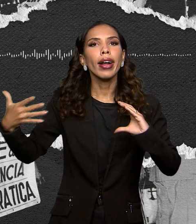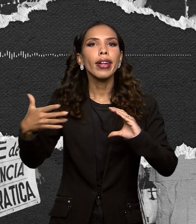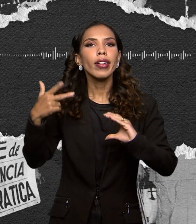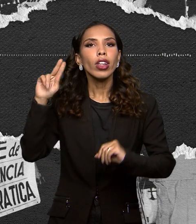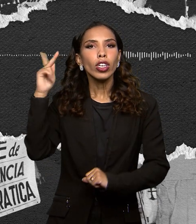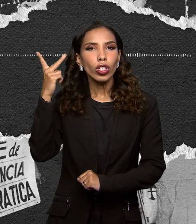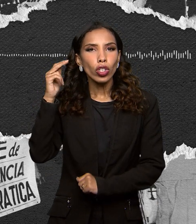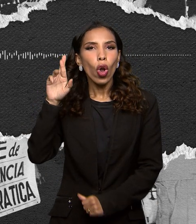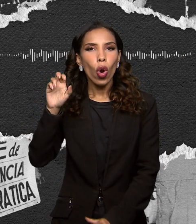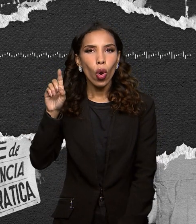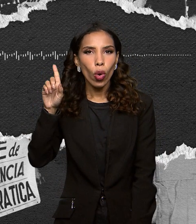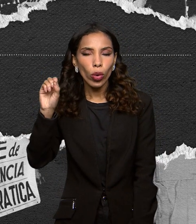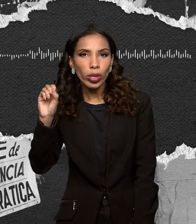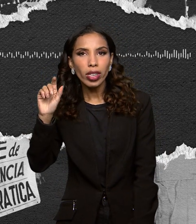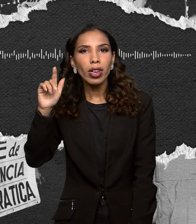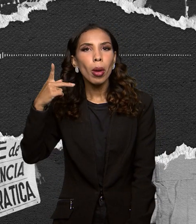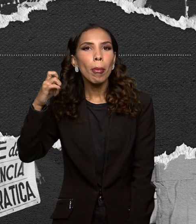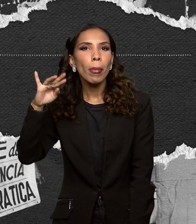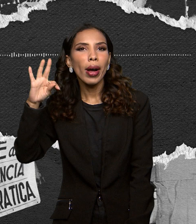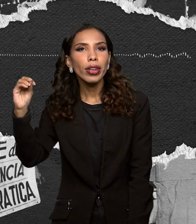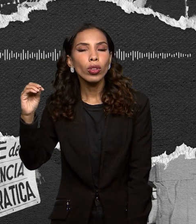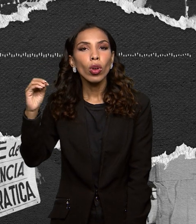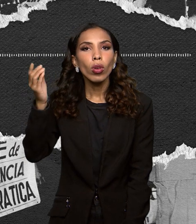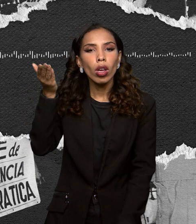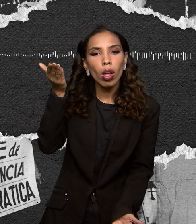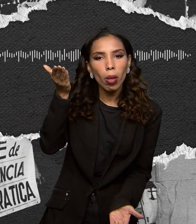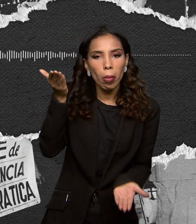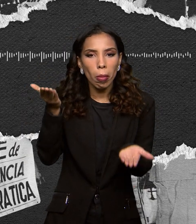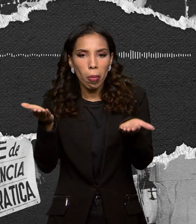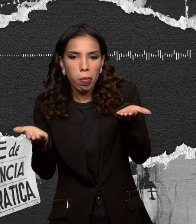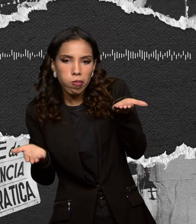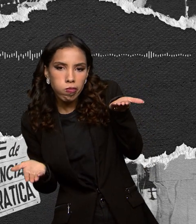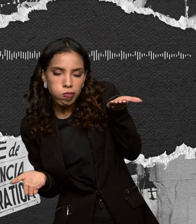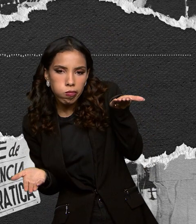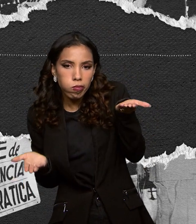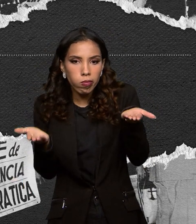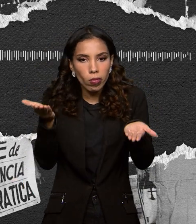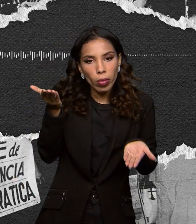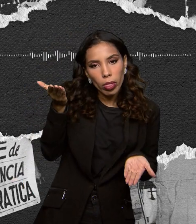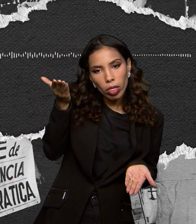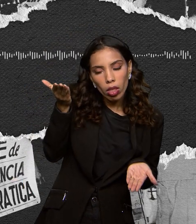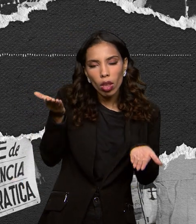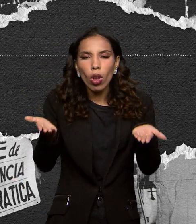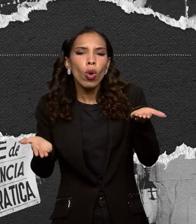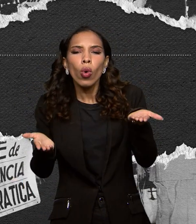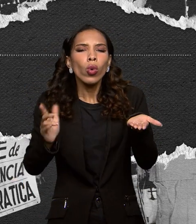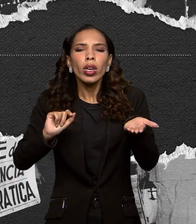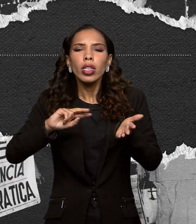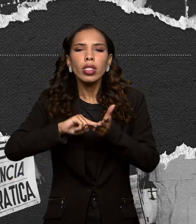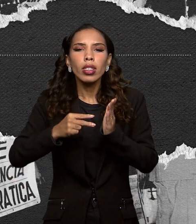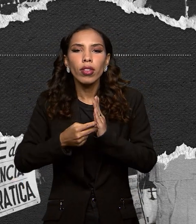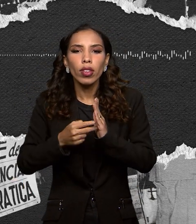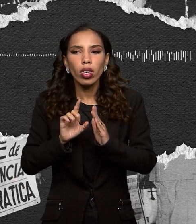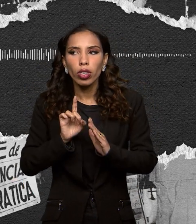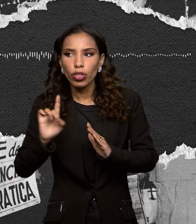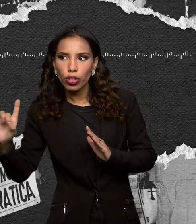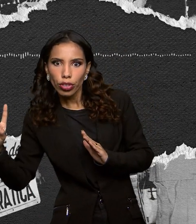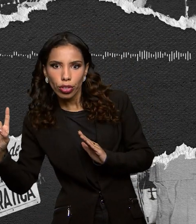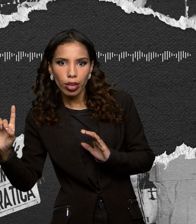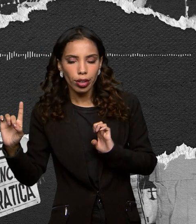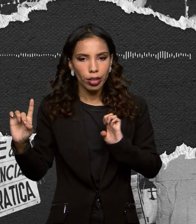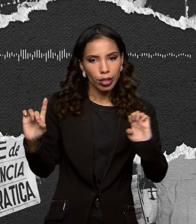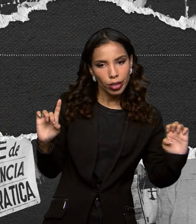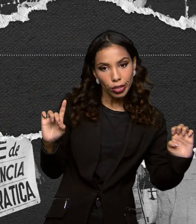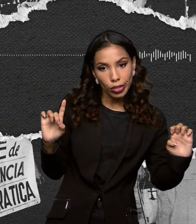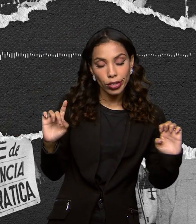historiador Rodrigo Pato batizou como pendular, balançando ora para a esquerda, ora para a direita. O jogo do